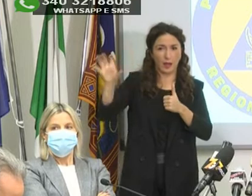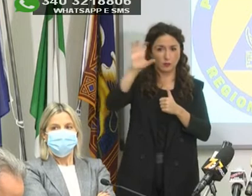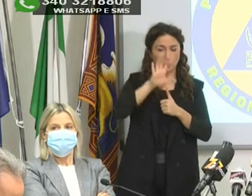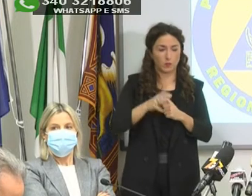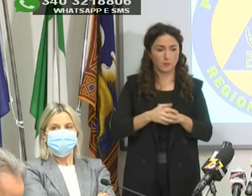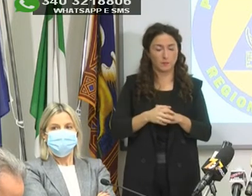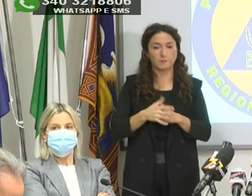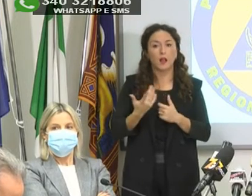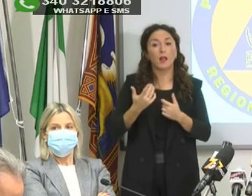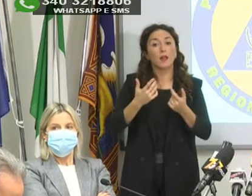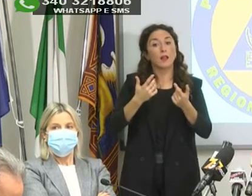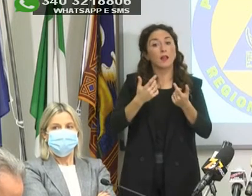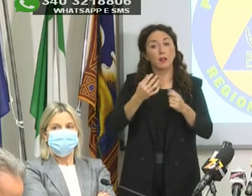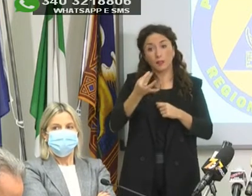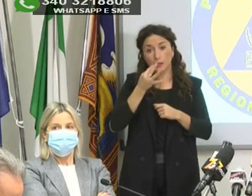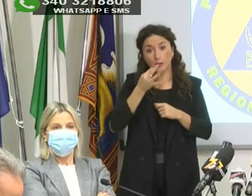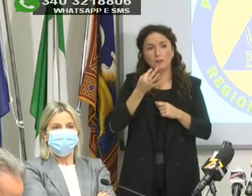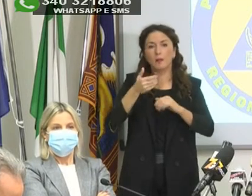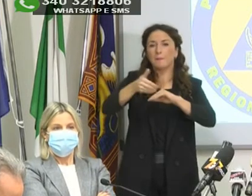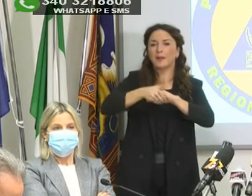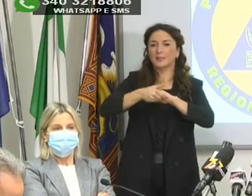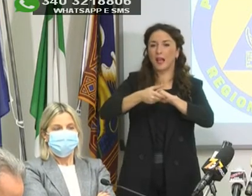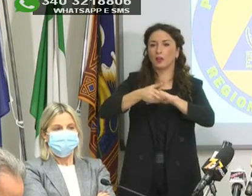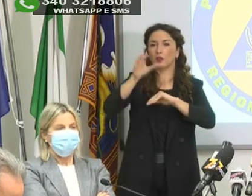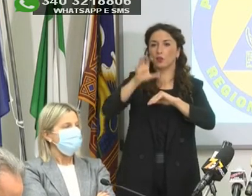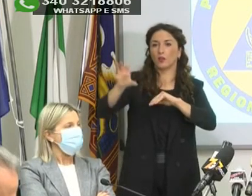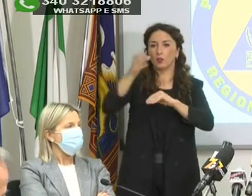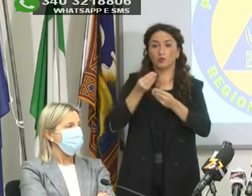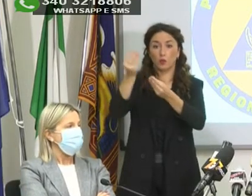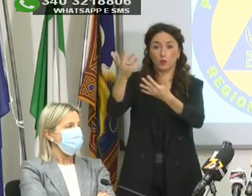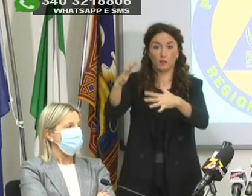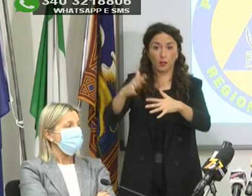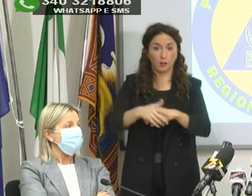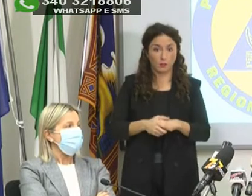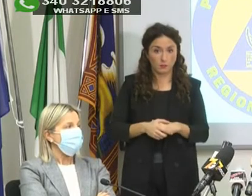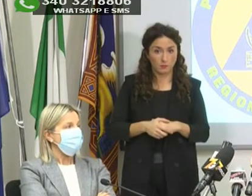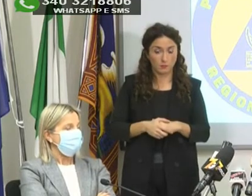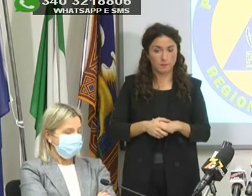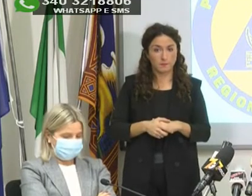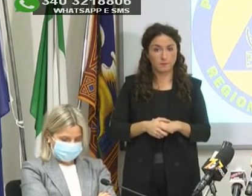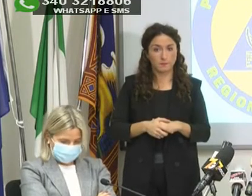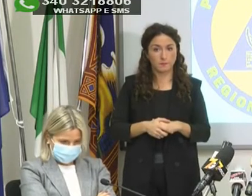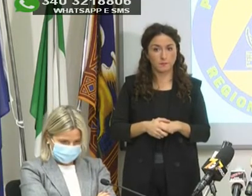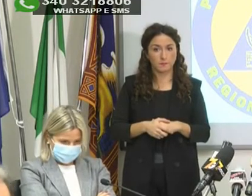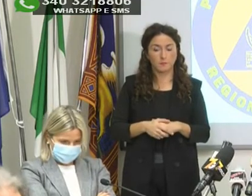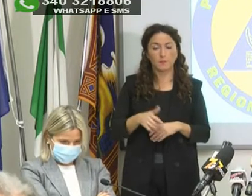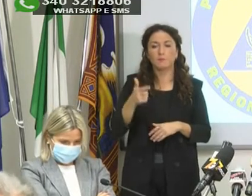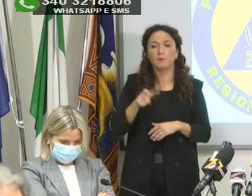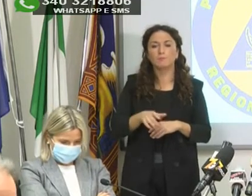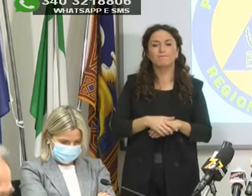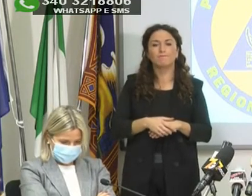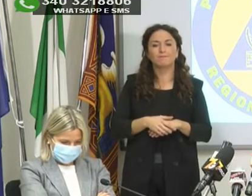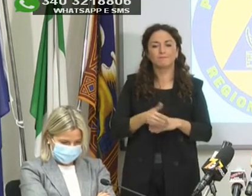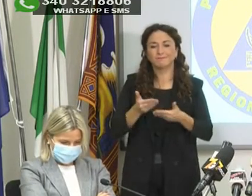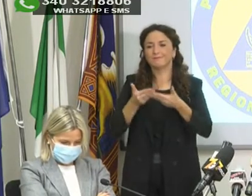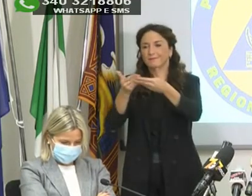dei nostri tamponi ne abbiamo anche prestato a delle regioni, abbiamo fatto dei prestiti, questo perché? Perché è ovvio che ci